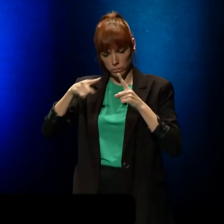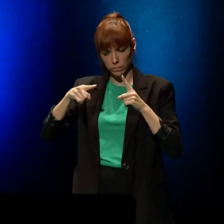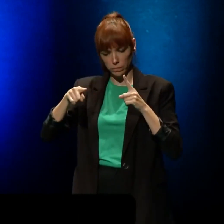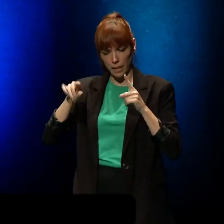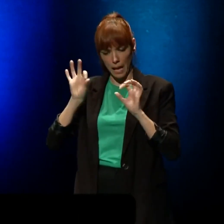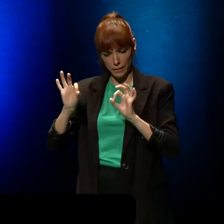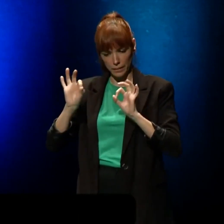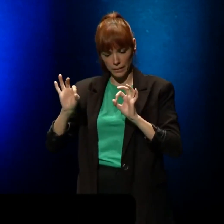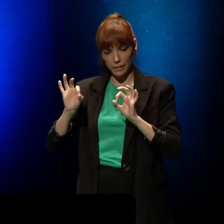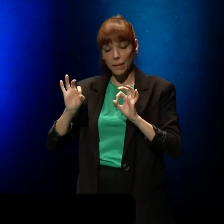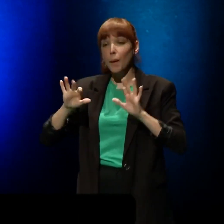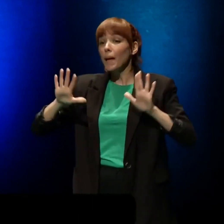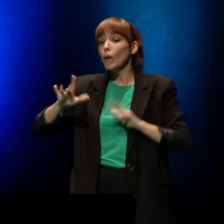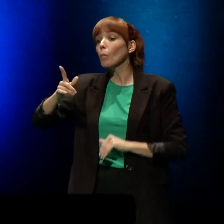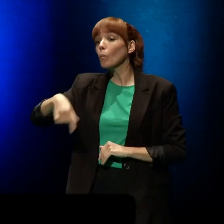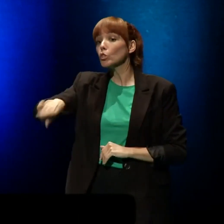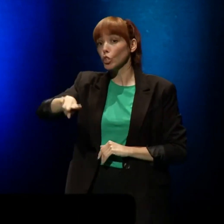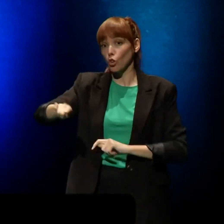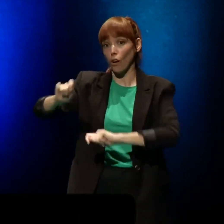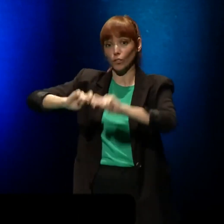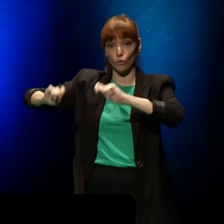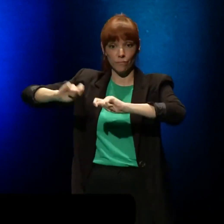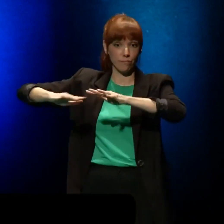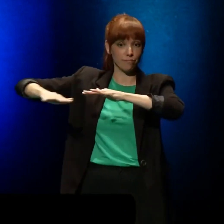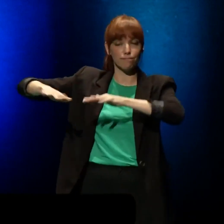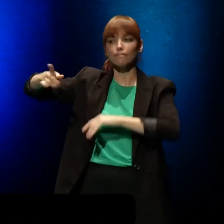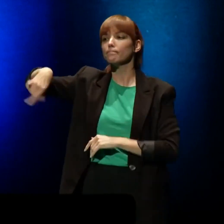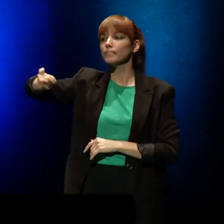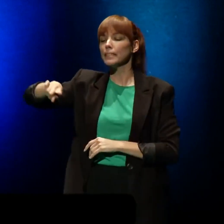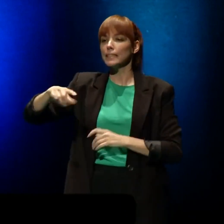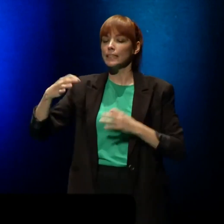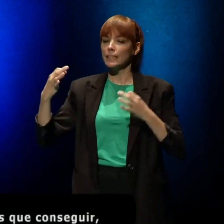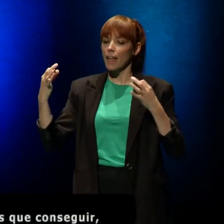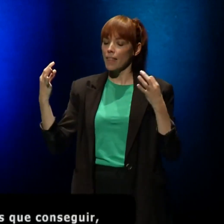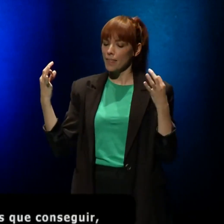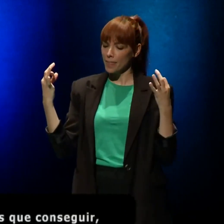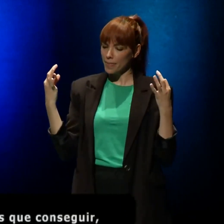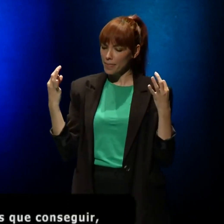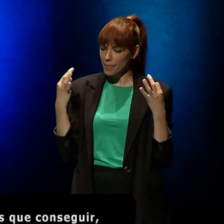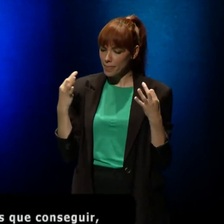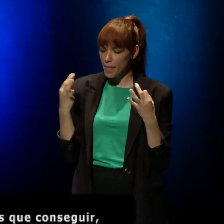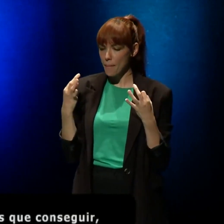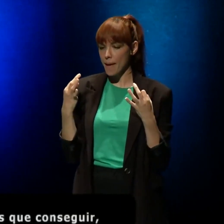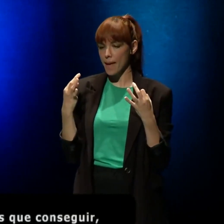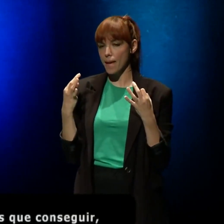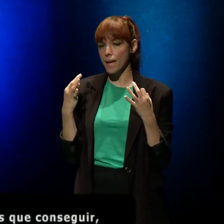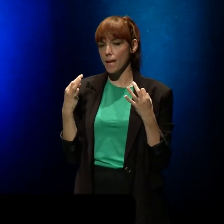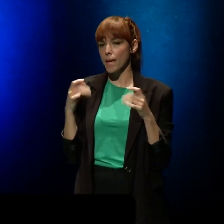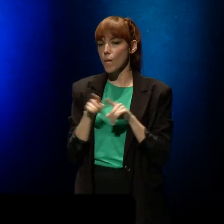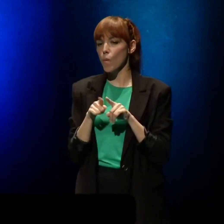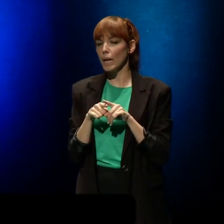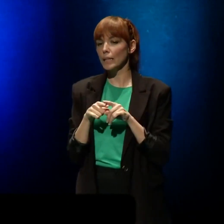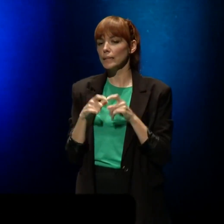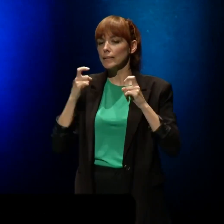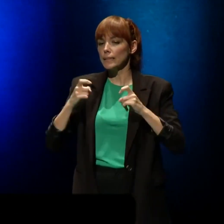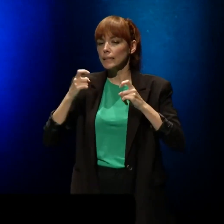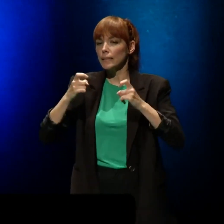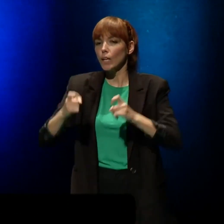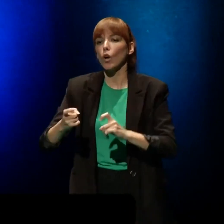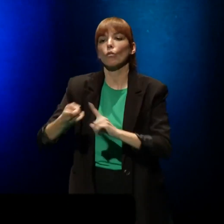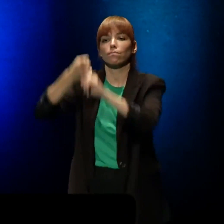tenéis que conseguir, y yo creo que eso es lo que intenta trasladar el lema que habéis elegido en vuestro